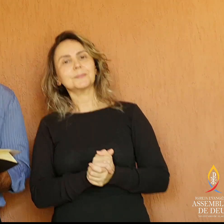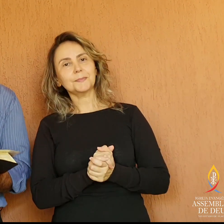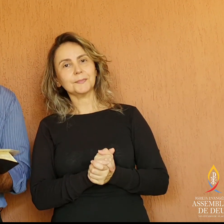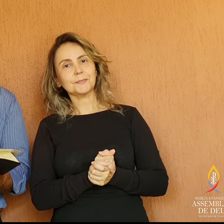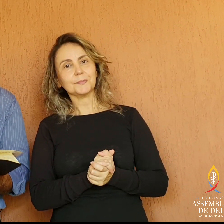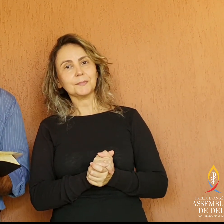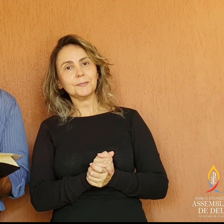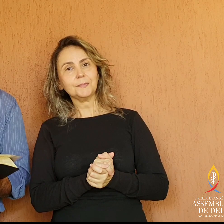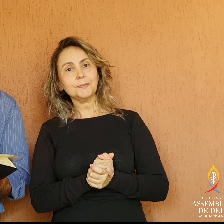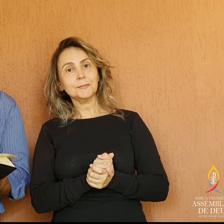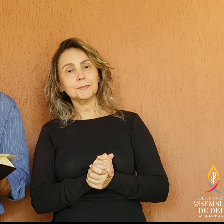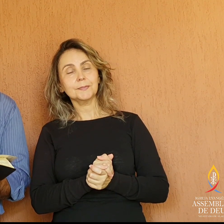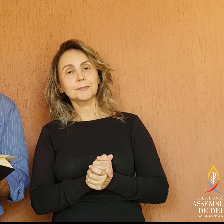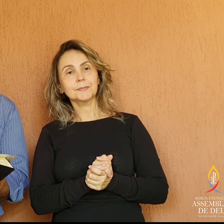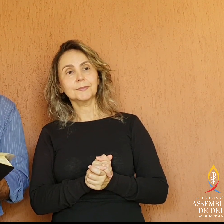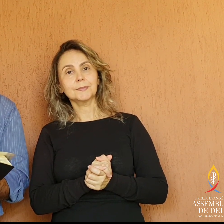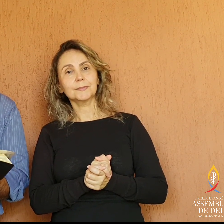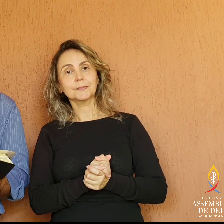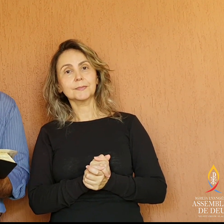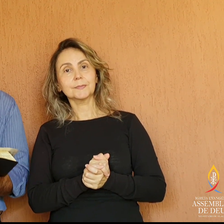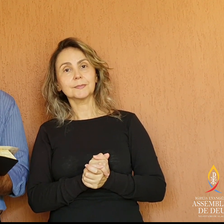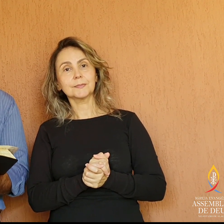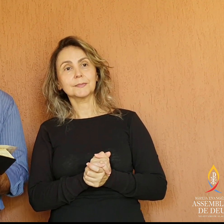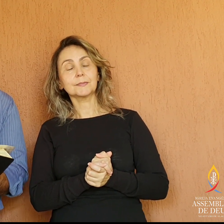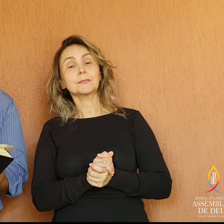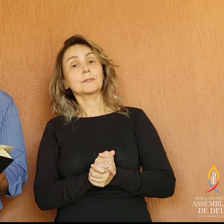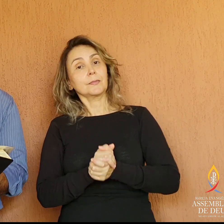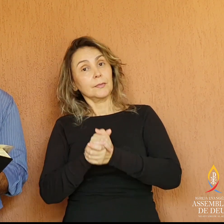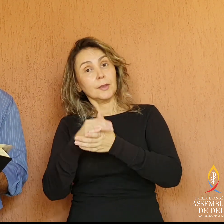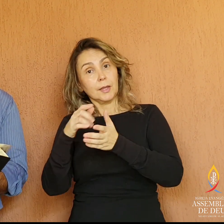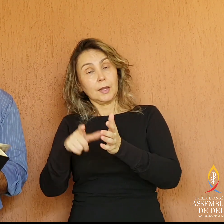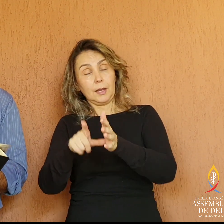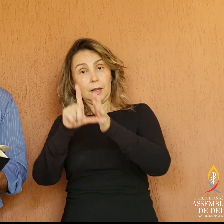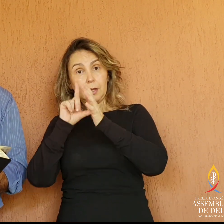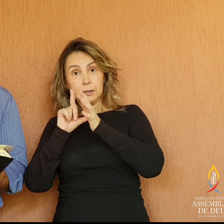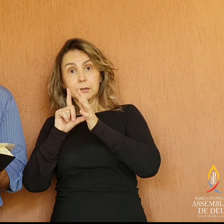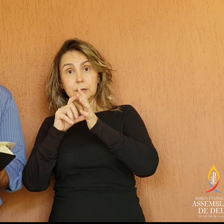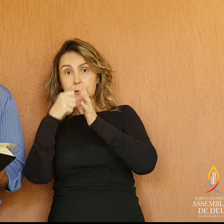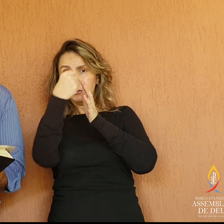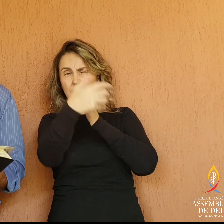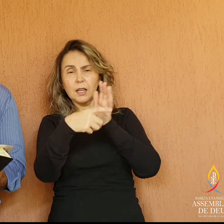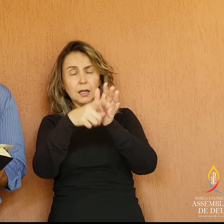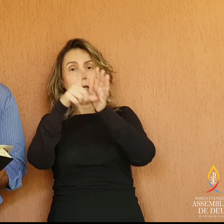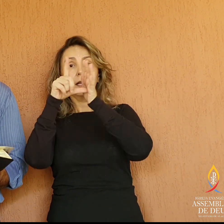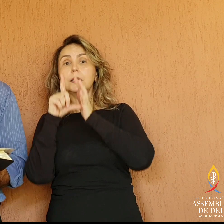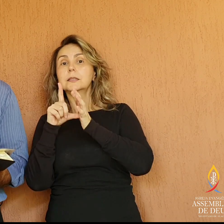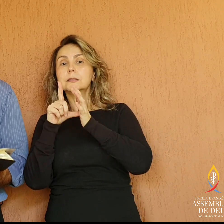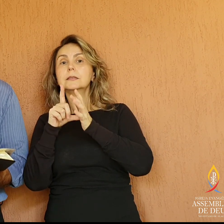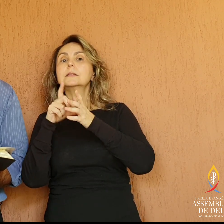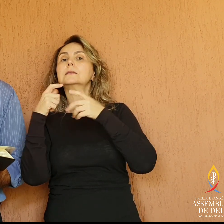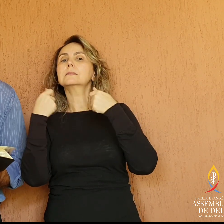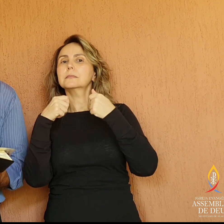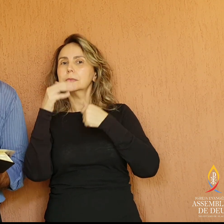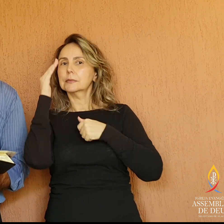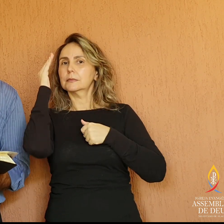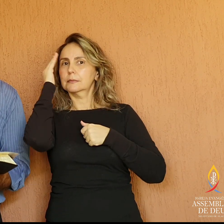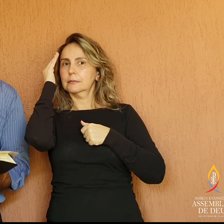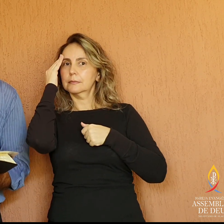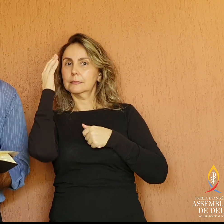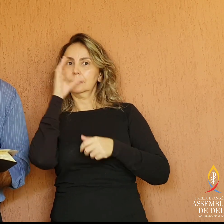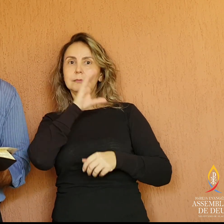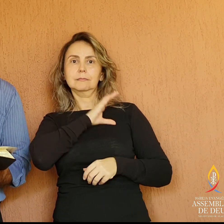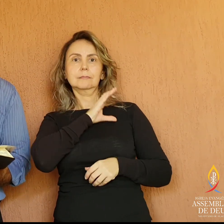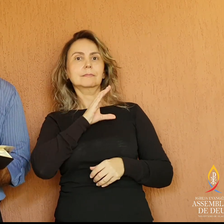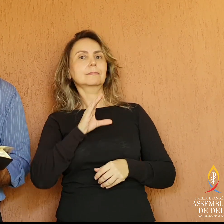E antes de nós falar sobre ela, nós precisamos entender que